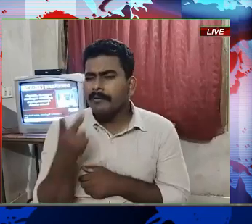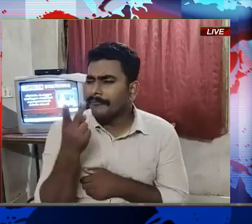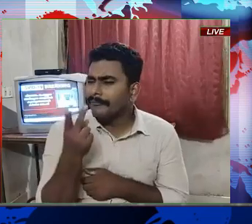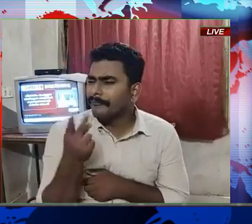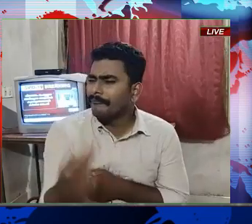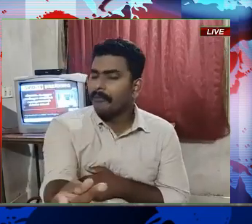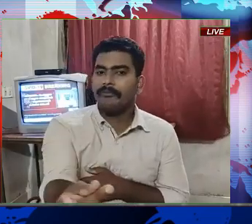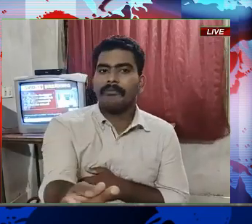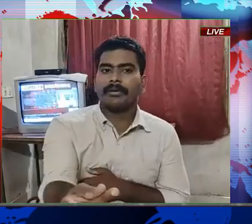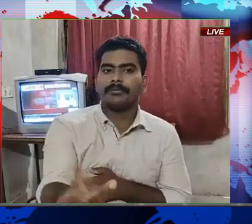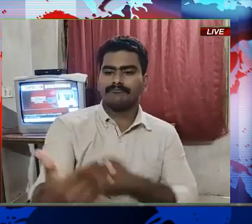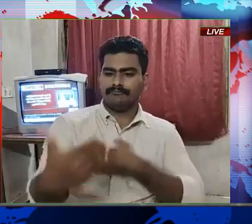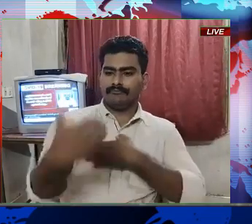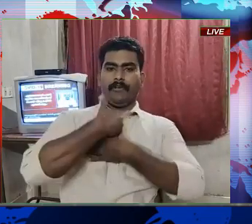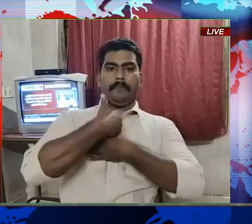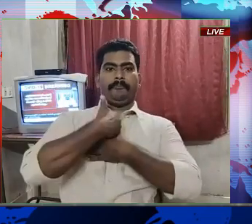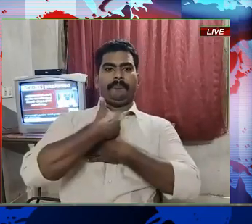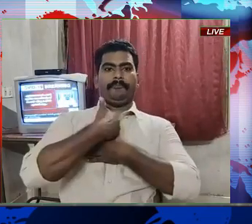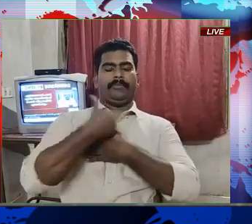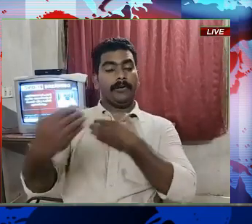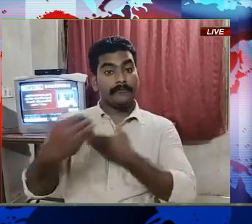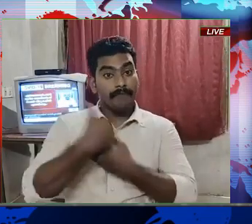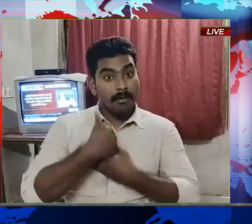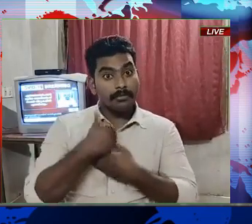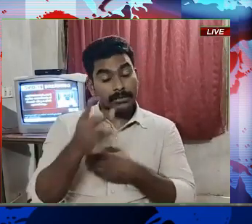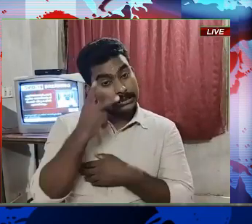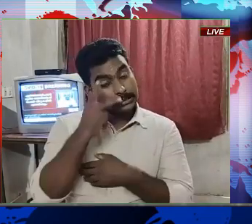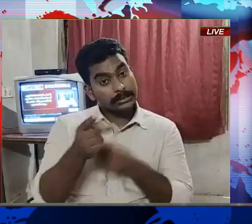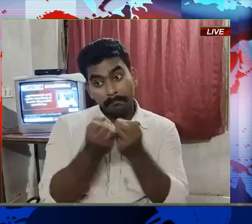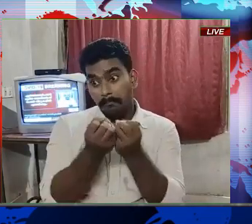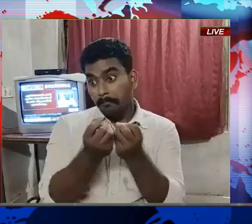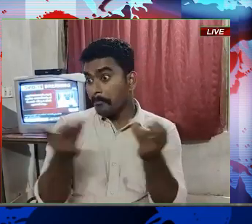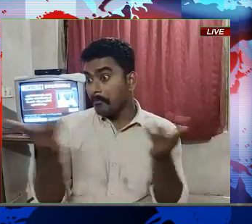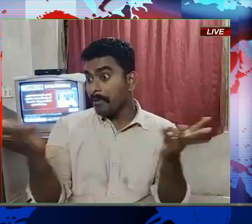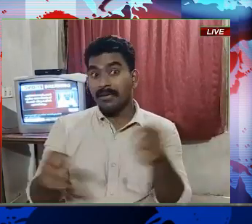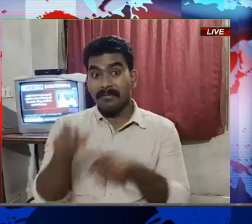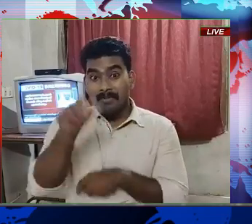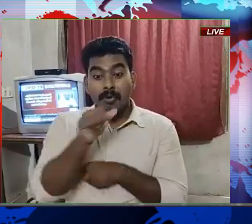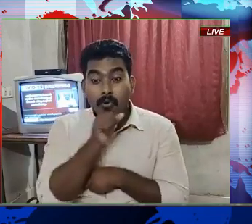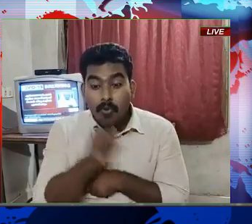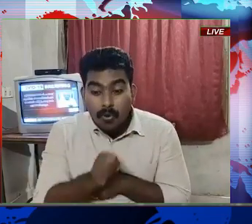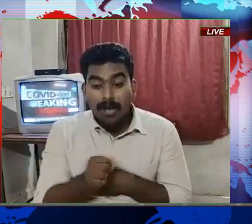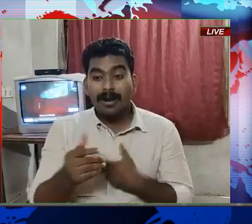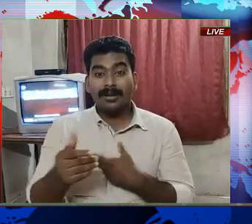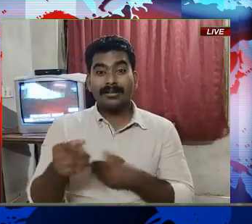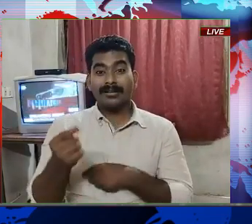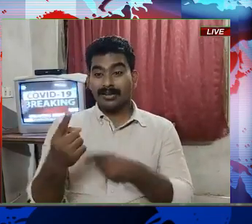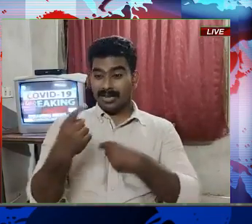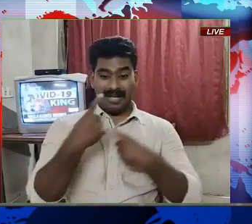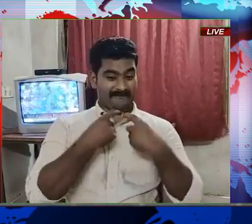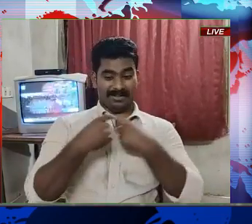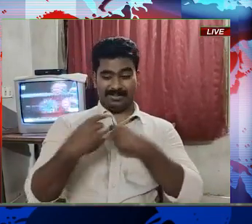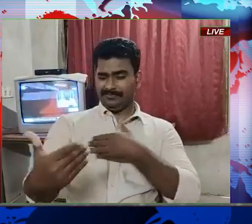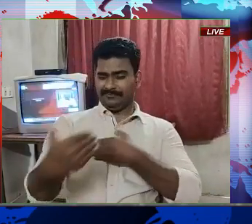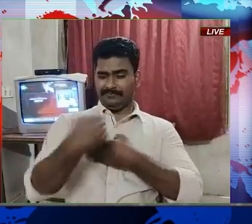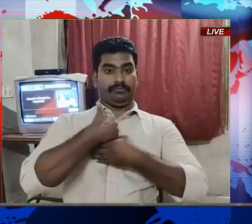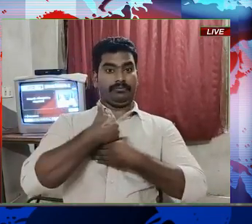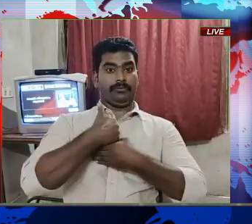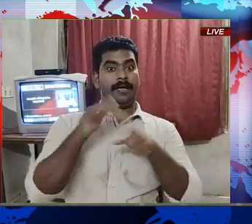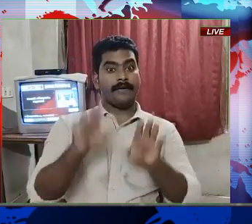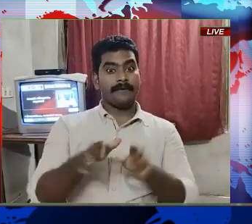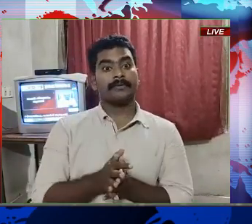വരുന്നുണ്ടോ? അല്ല, തീർച്ചയായും. കാരണം ലോക്ക്ഡൗണിൻ്റെ പ്രത്യേകത ഈ നമ്മൾ പരസ്പരം ബന്ധപ്പെടുന്ന